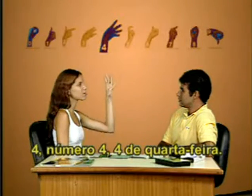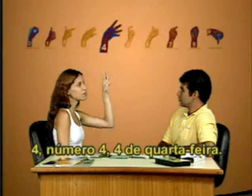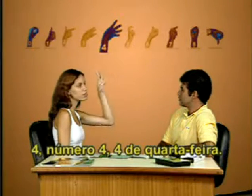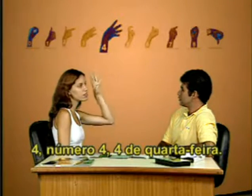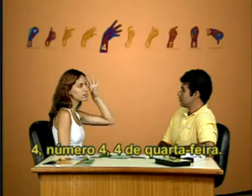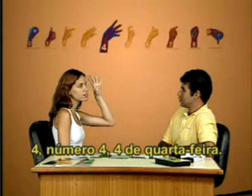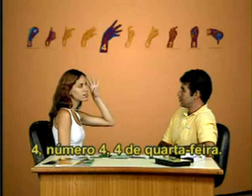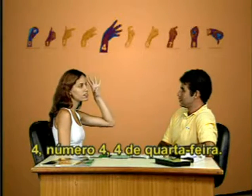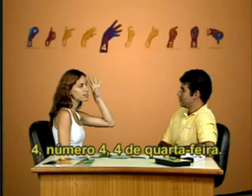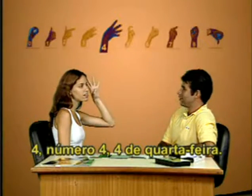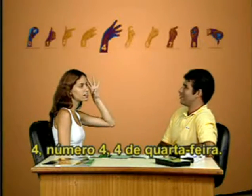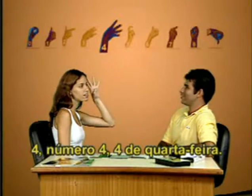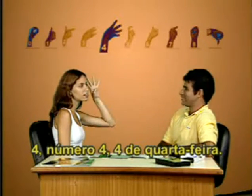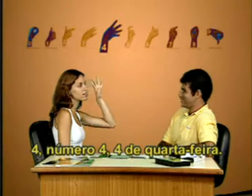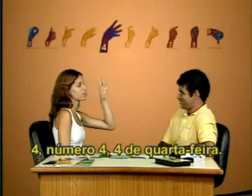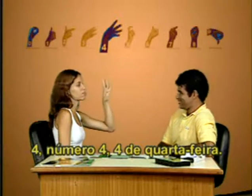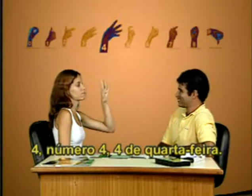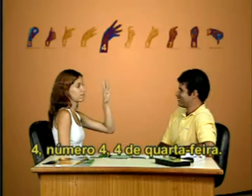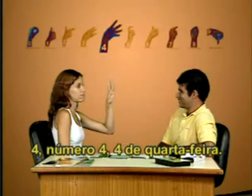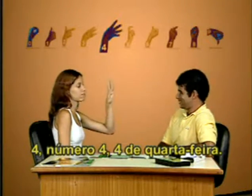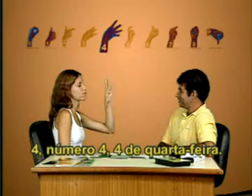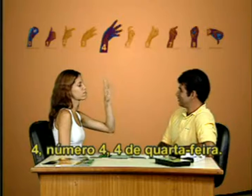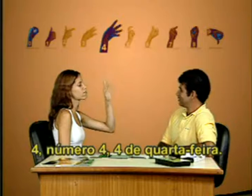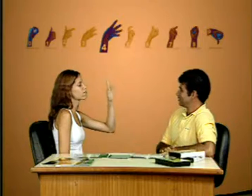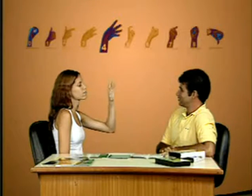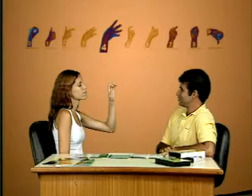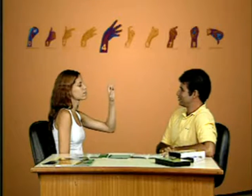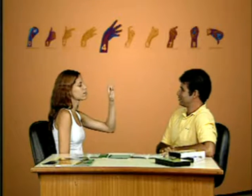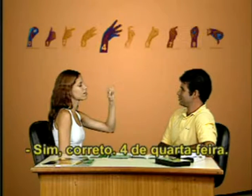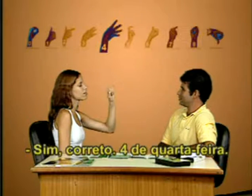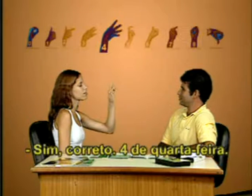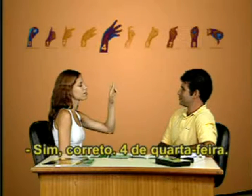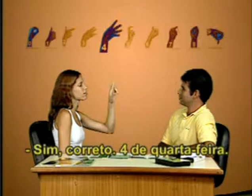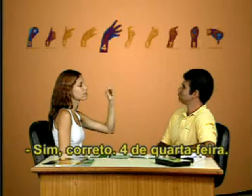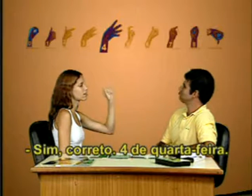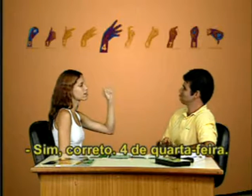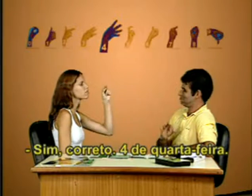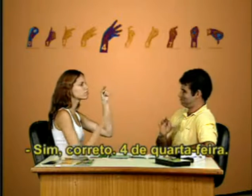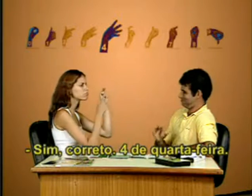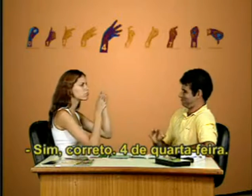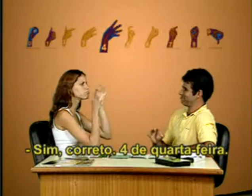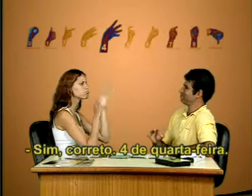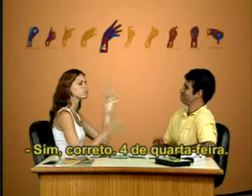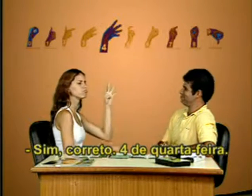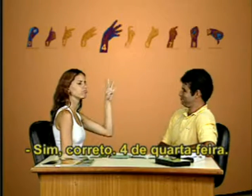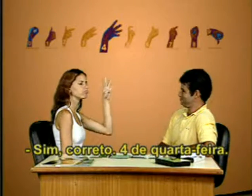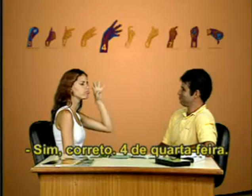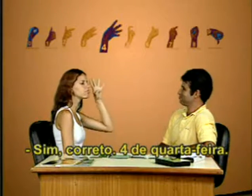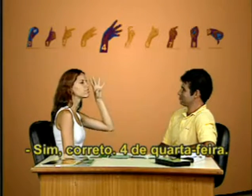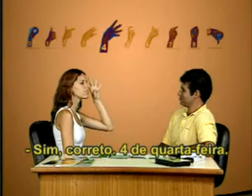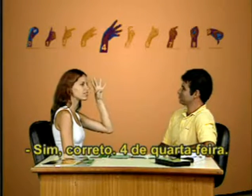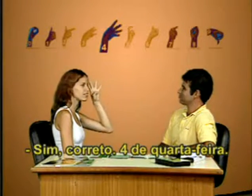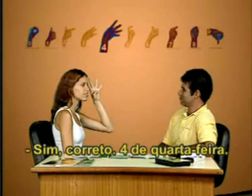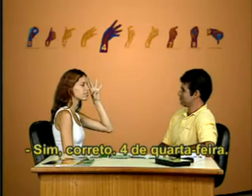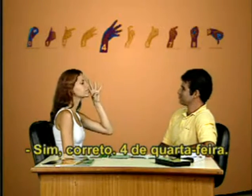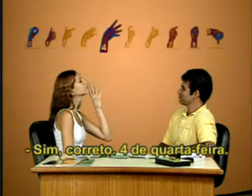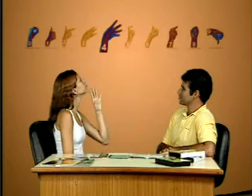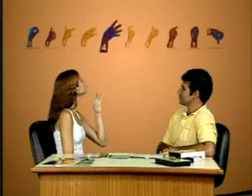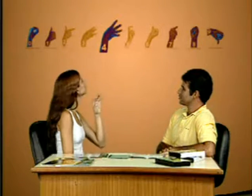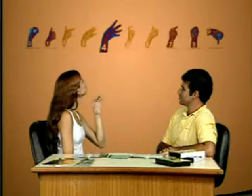4. Número 4. 4 de quarta-feira. Sim, correto. 4 de quarta-feira. Mas